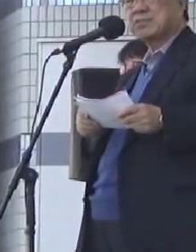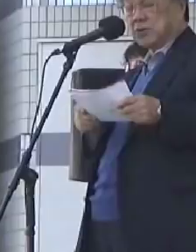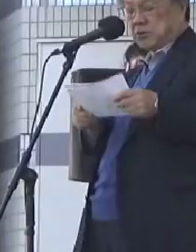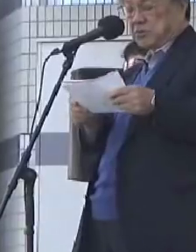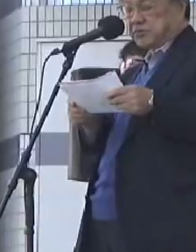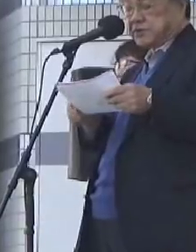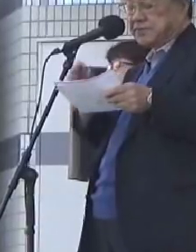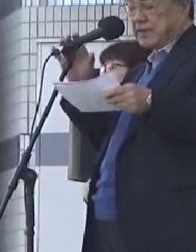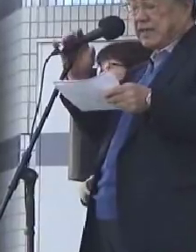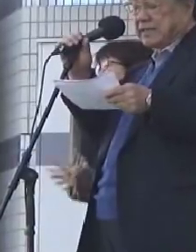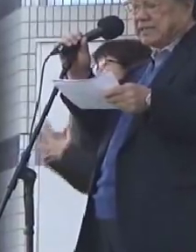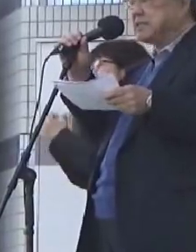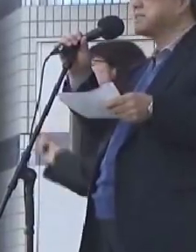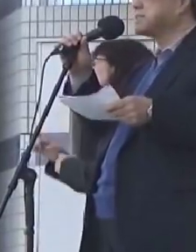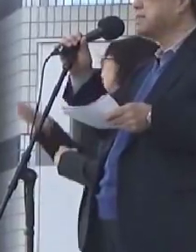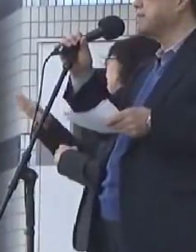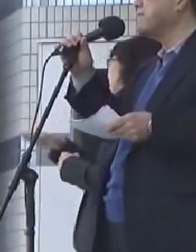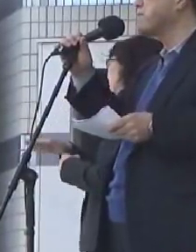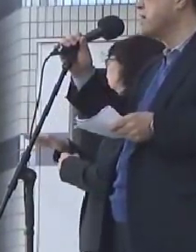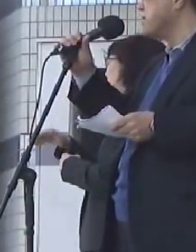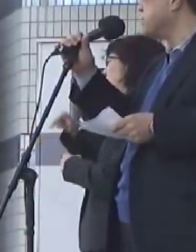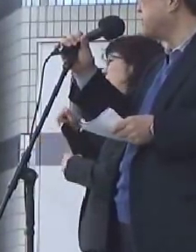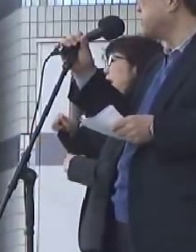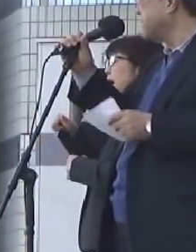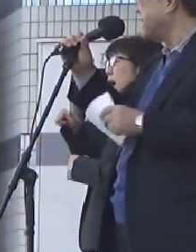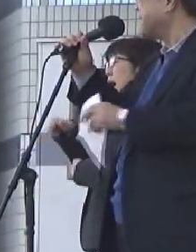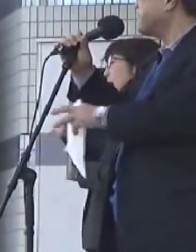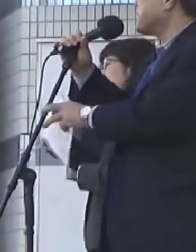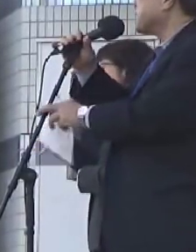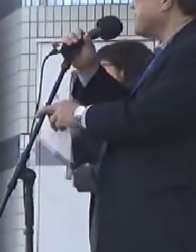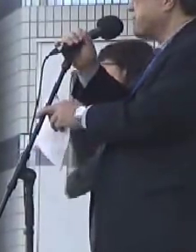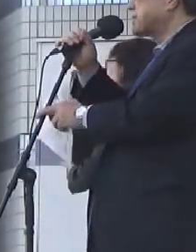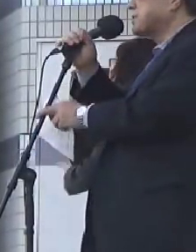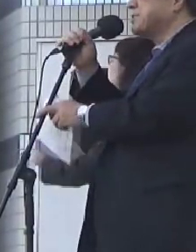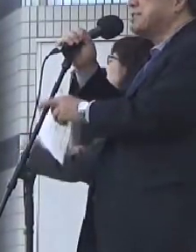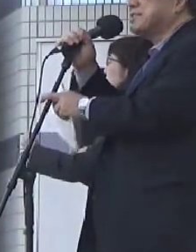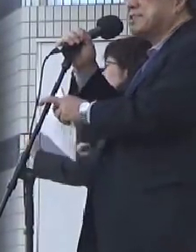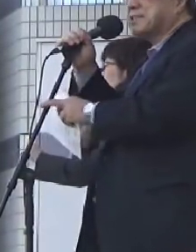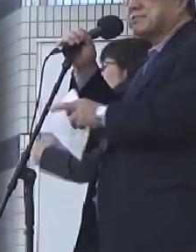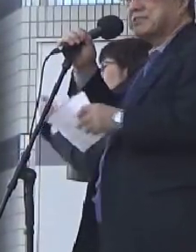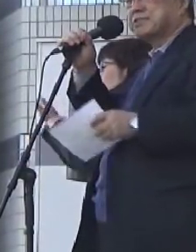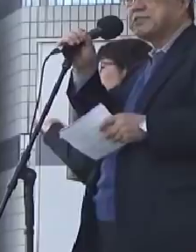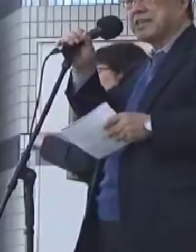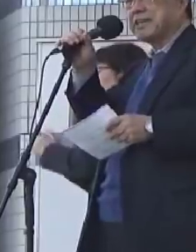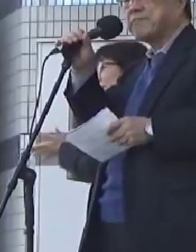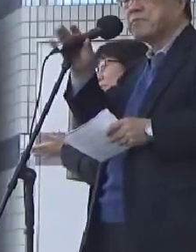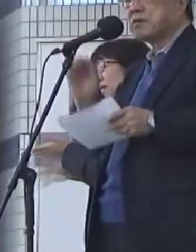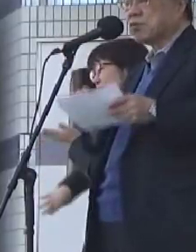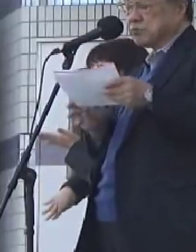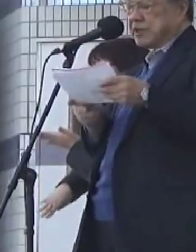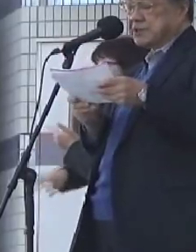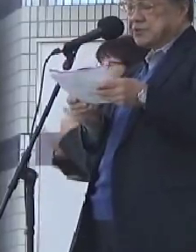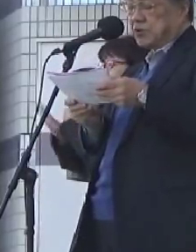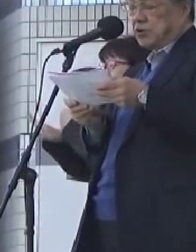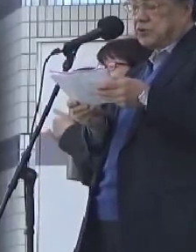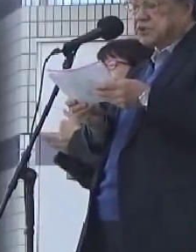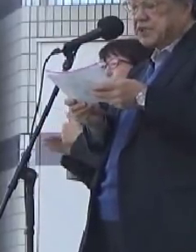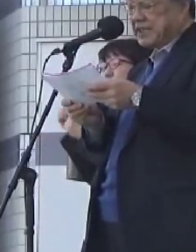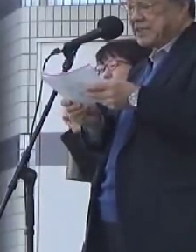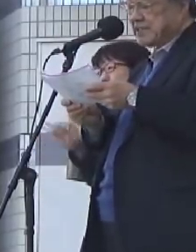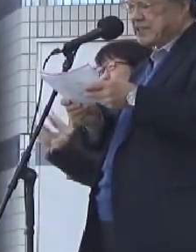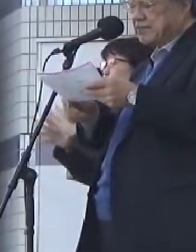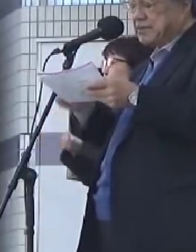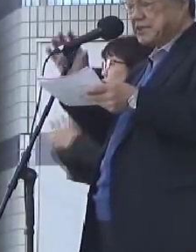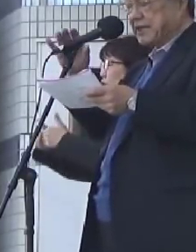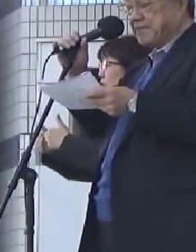倍政権の福島切り捨て無謀な原発推進政策について告発を